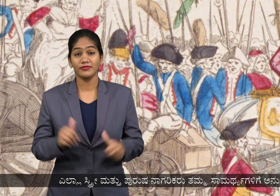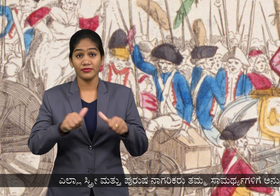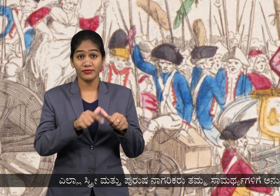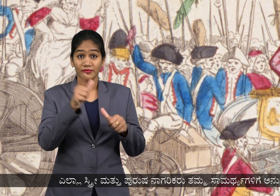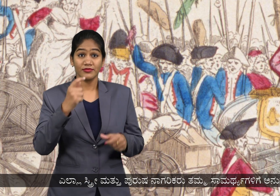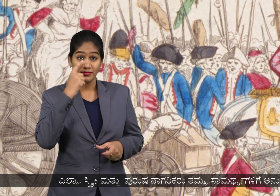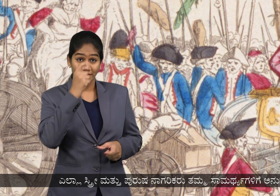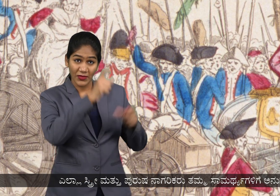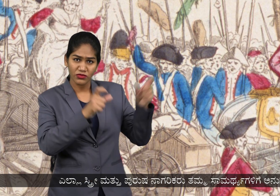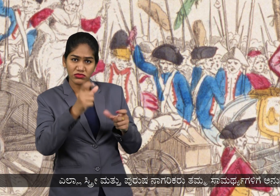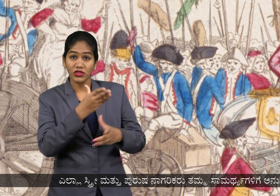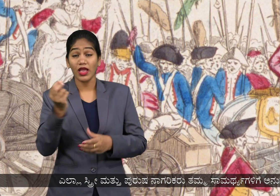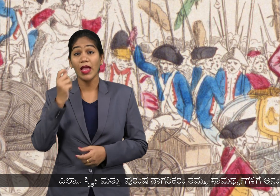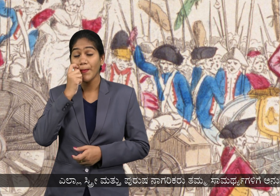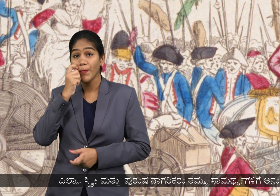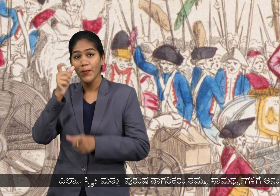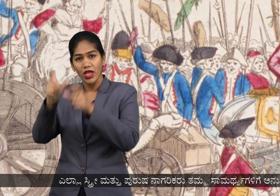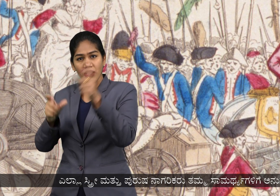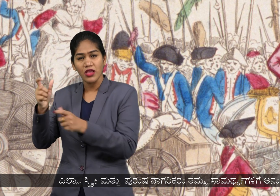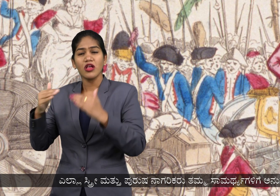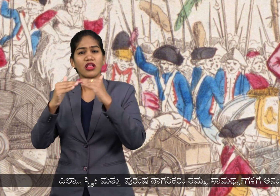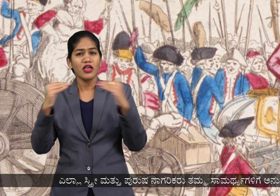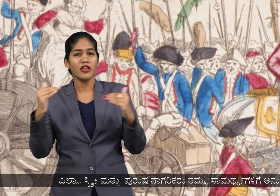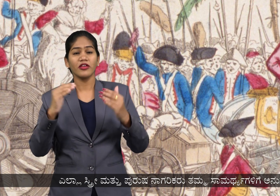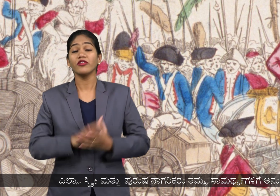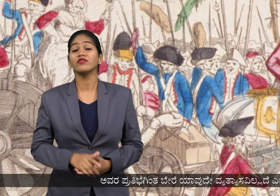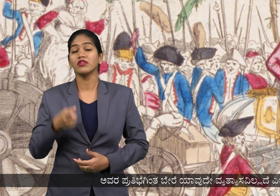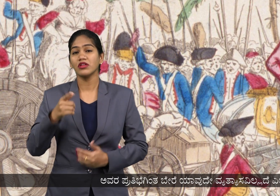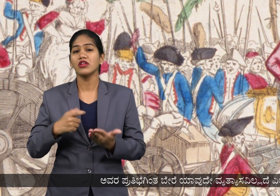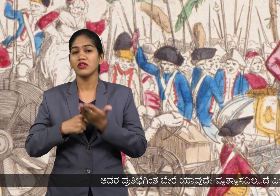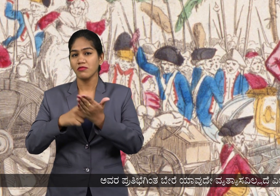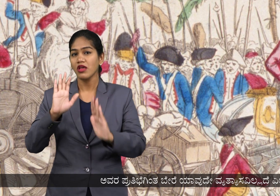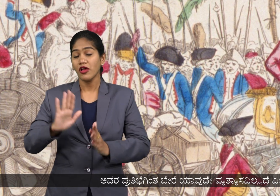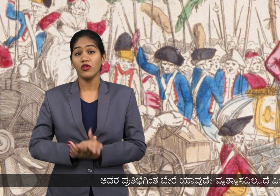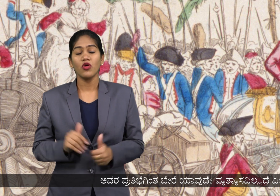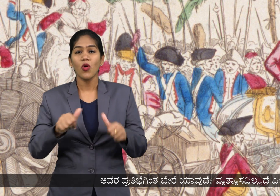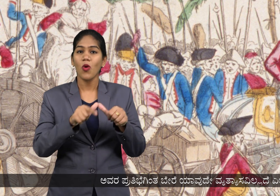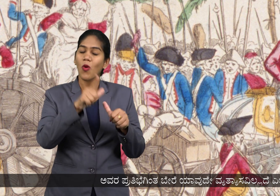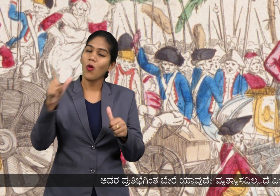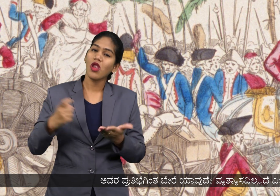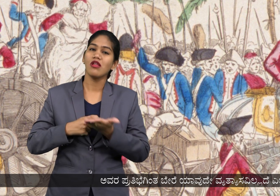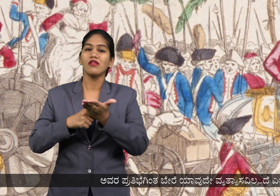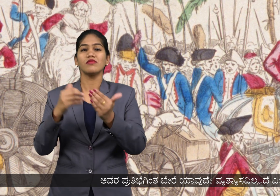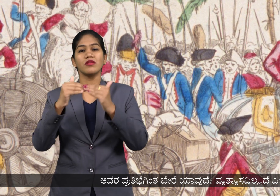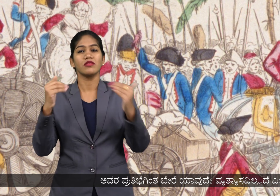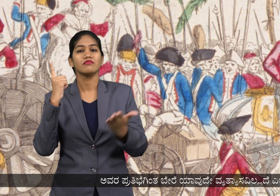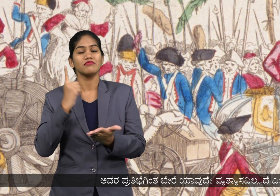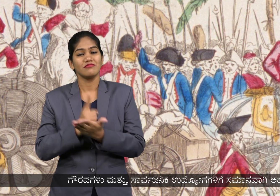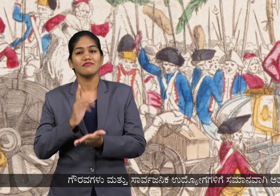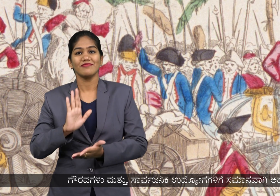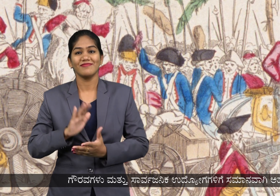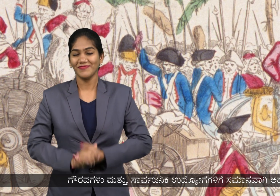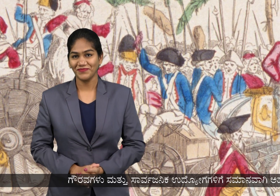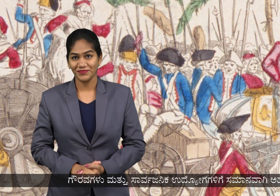ಎಲ್ಲಾ ಸ್ತ್ರೀ ಮತ್ತು ಪುರುಷ ನಾಗರಿಕರು ತಮ್ಮ ಸಾಮರ್ಥ್ಯಗಳಿಗೆ ಅನುಗುಣವಾಗಿ ಮತ್ತು ಅವರ ಪ್ರತಿಭೆಗಿಂತ ಬೇರೆ ಯಾವುದೇ ವ್ಯತ್ಯಾಸವಿಲ್ಲದೆ